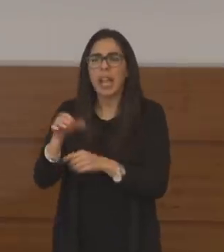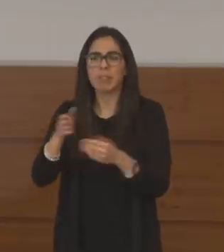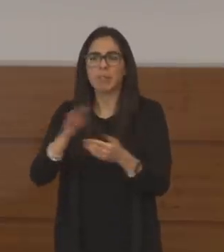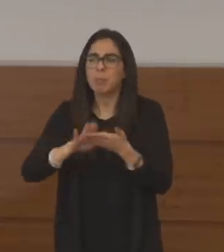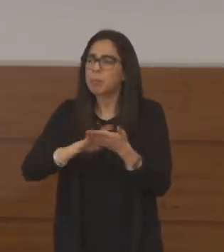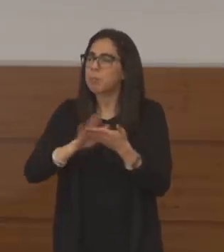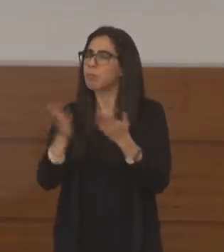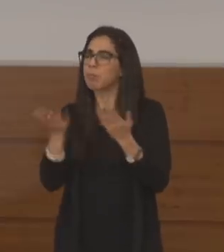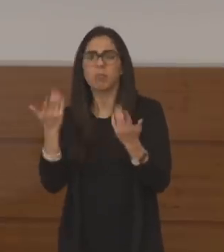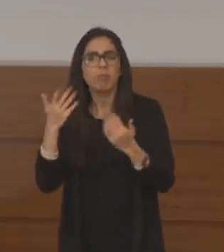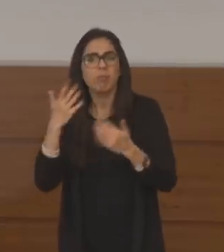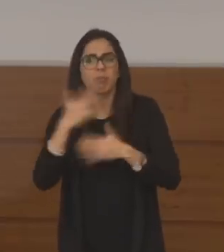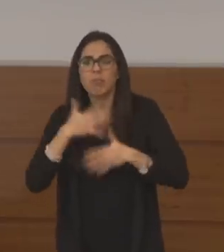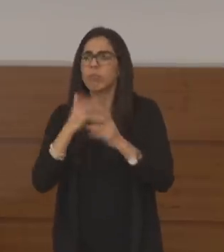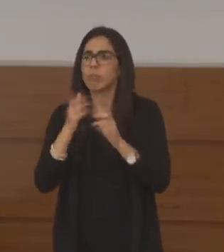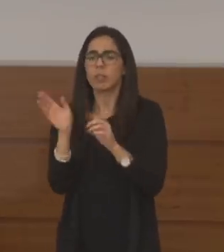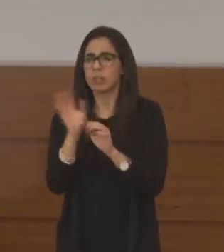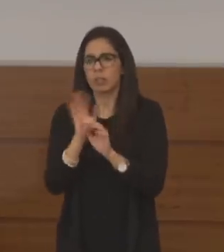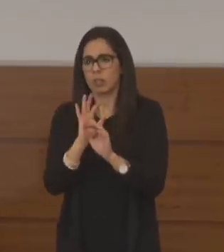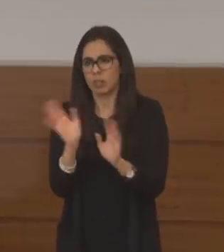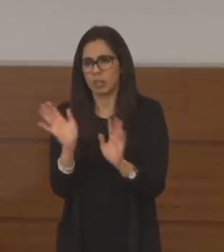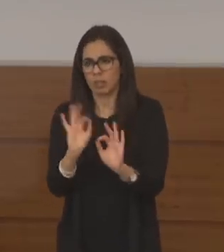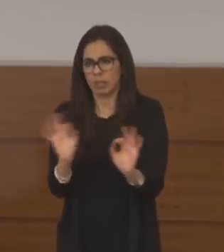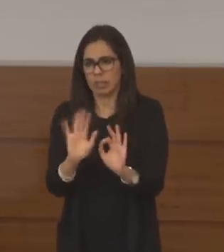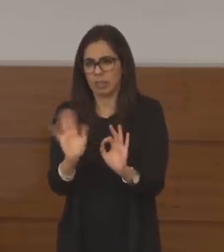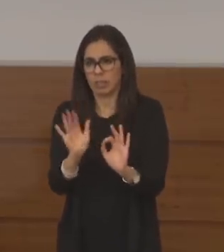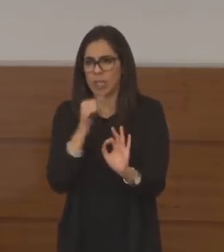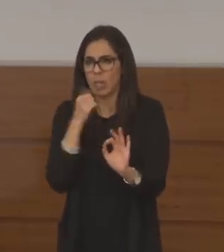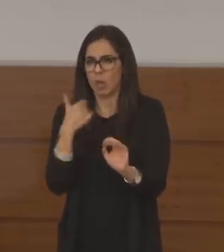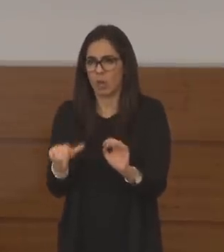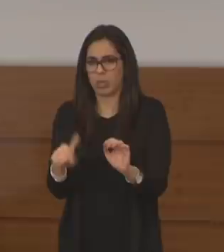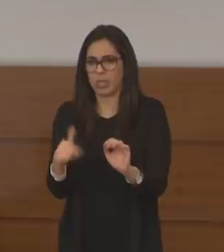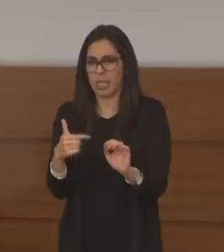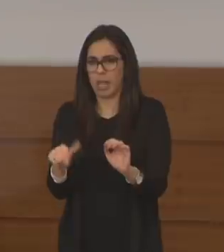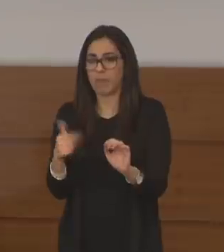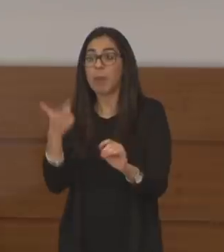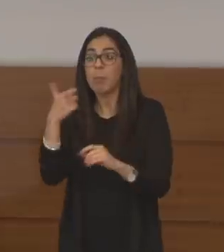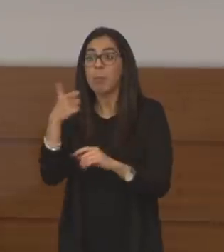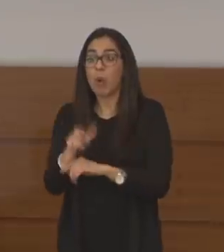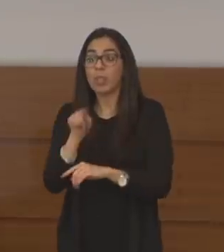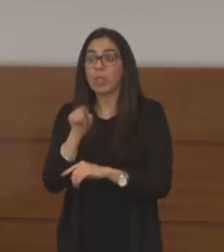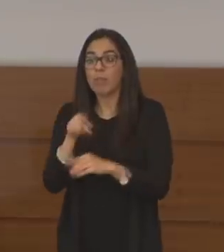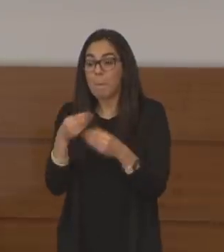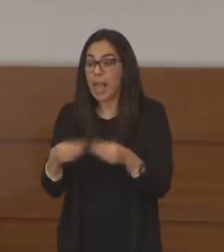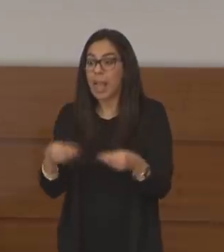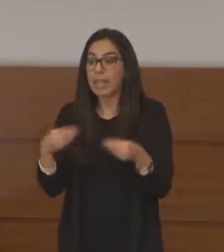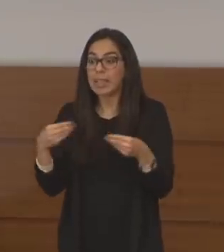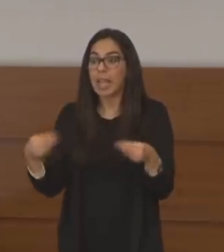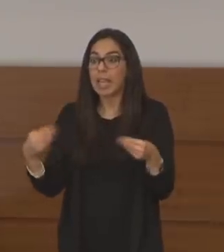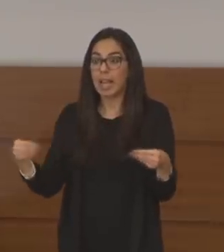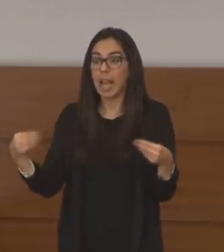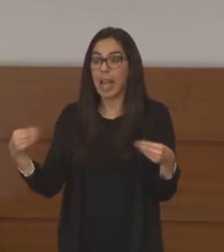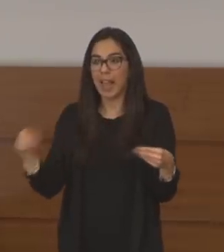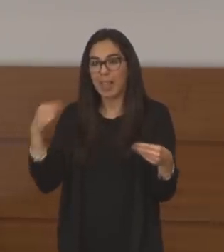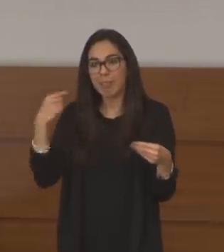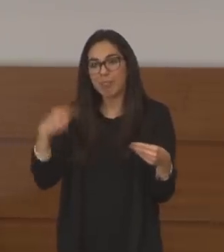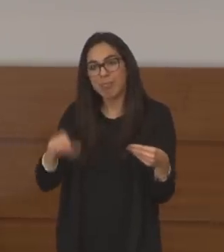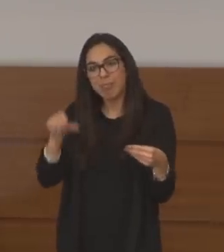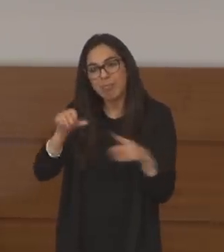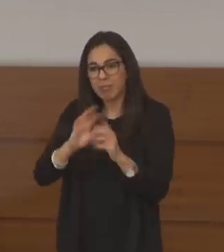perché questo materiale a un normale canale di